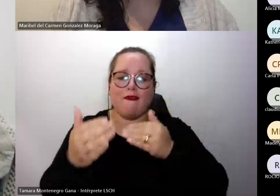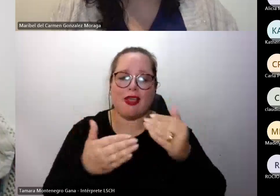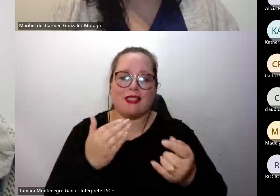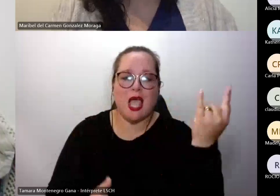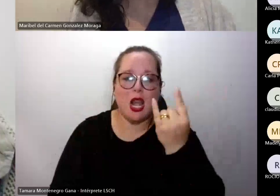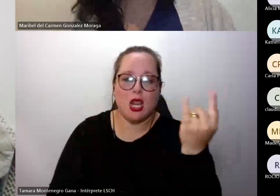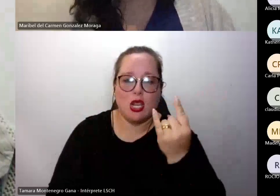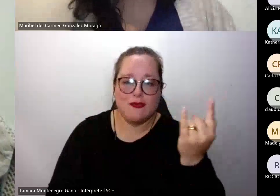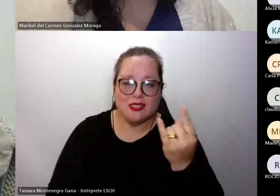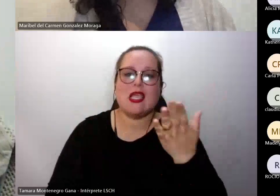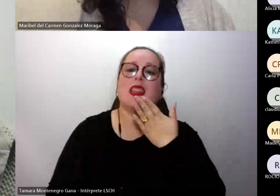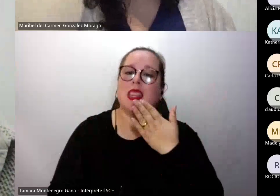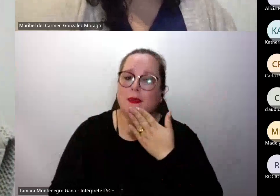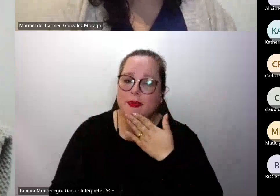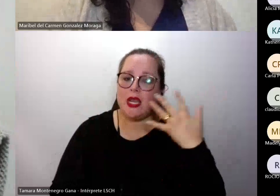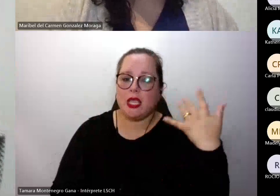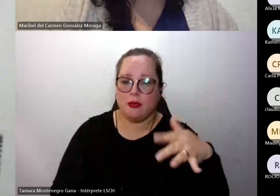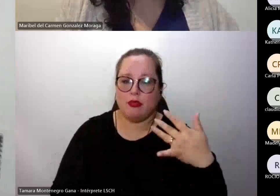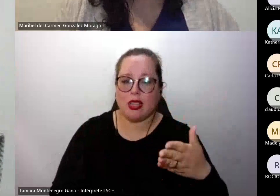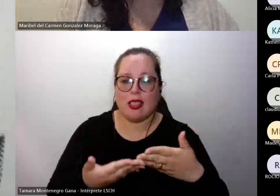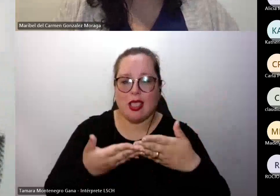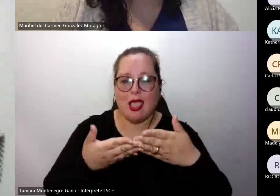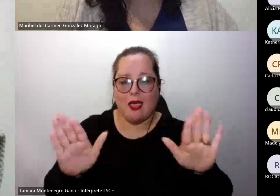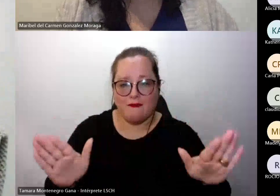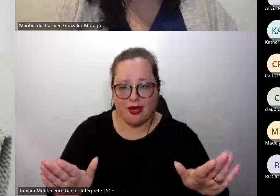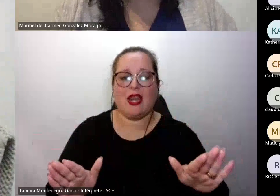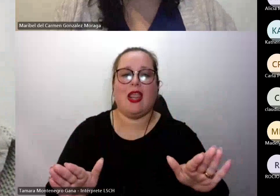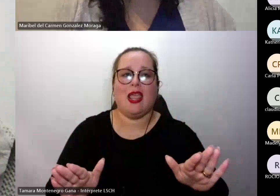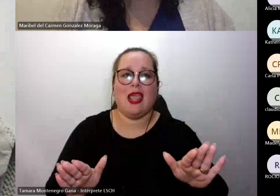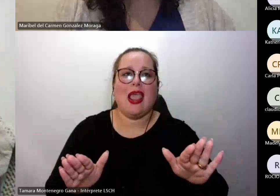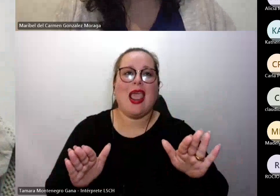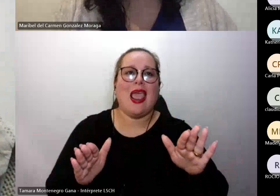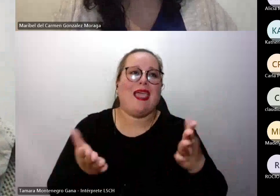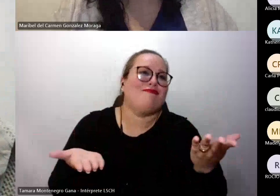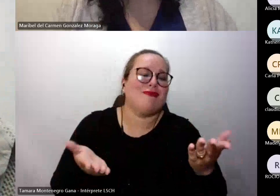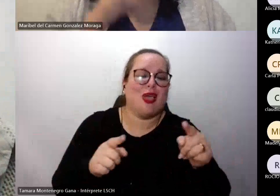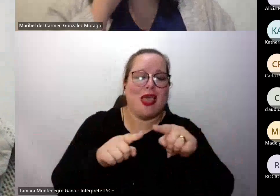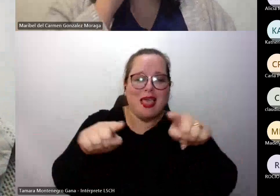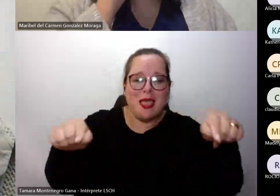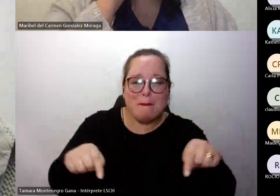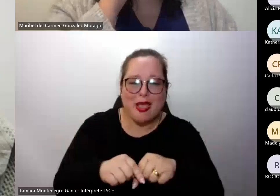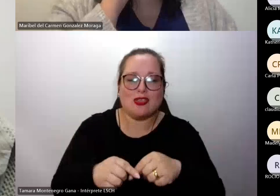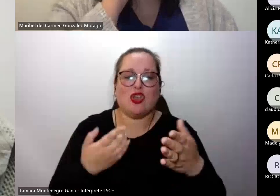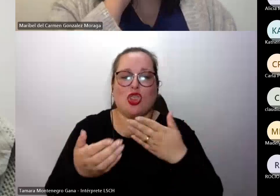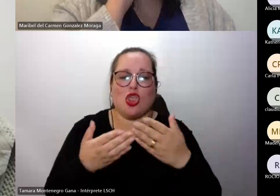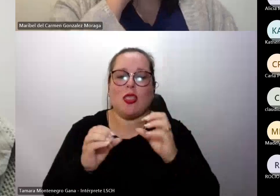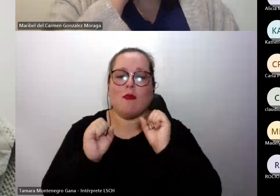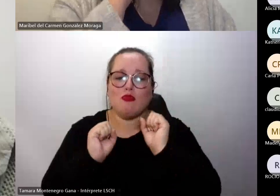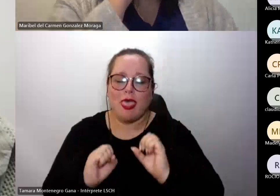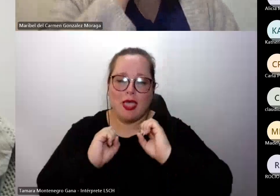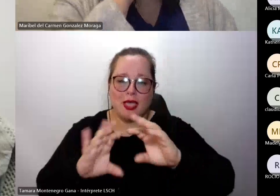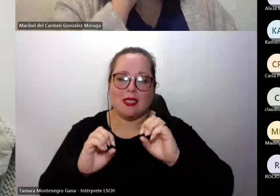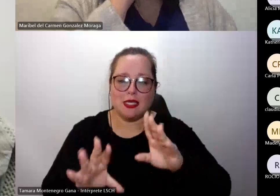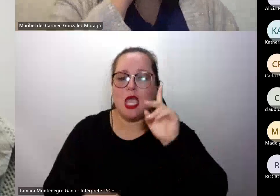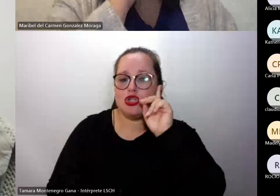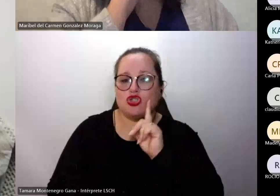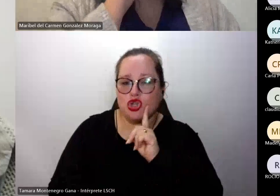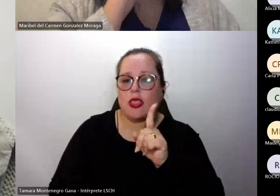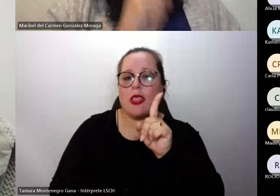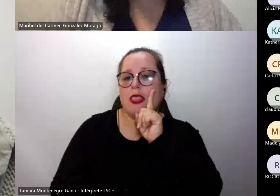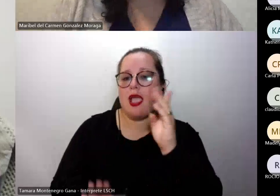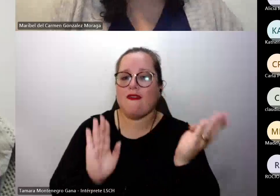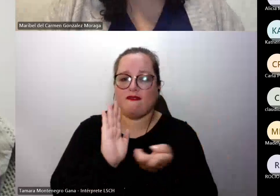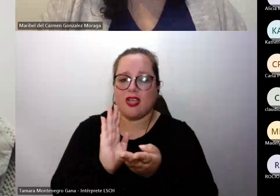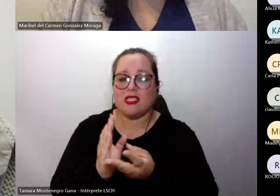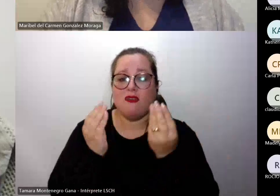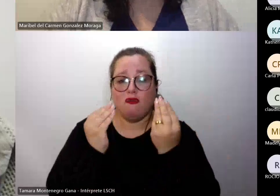la academia, necesitamos abrir espacios de formación, ¿no? Para los adultos sordos que tengan una buena base